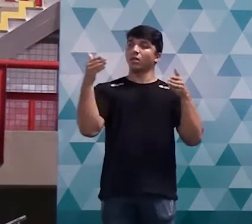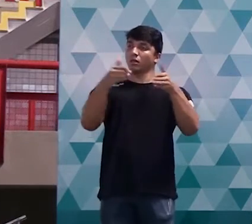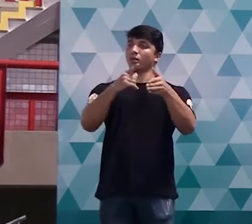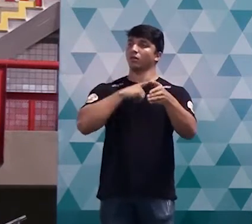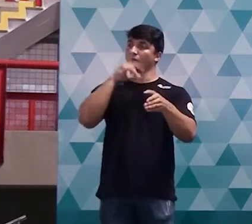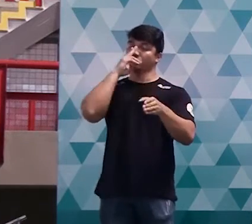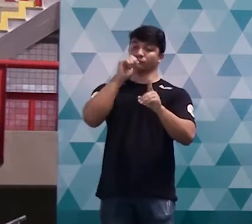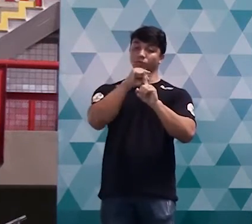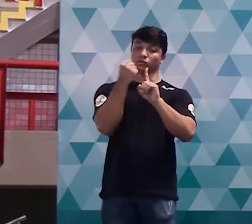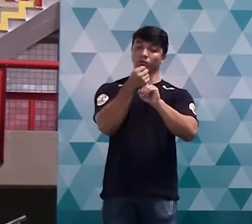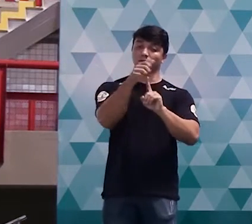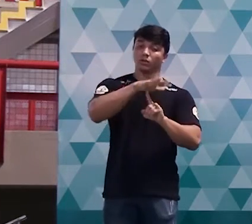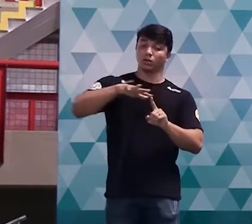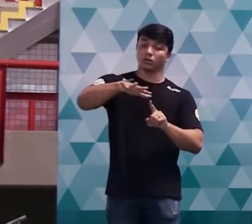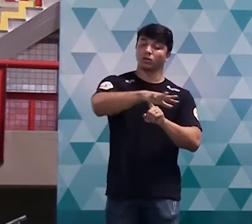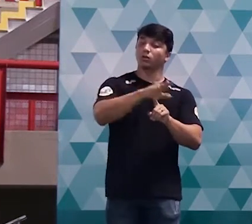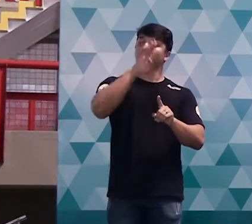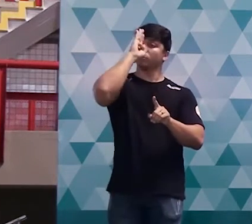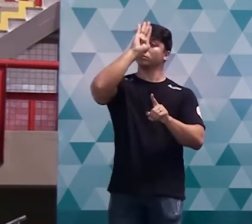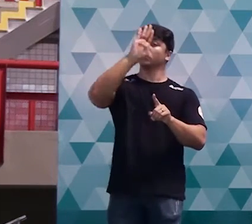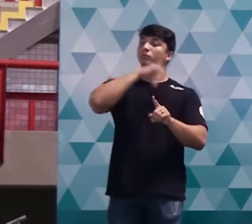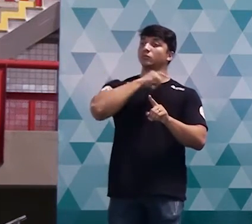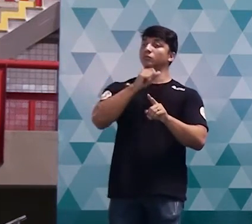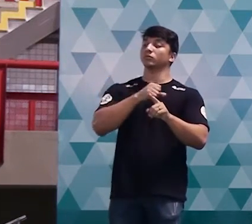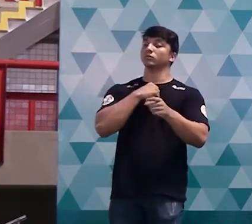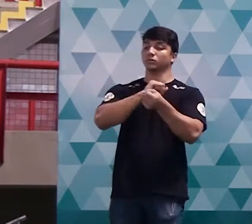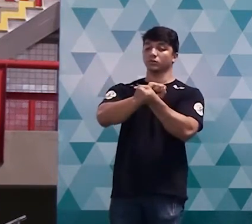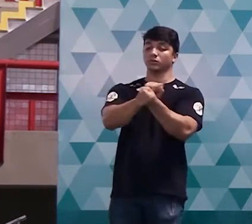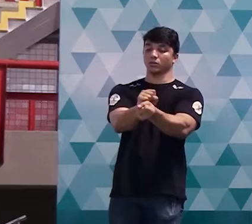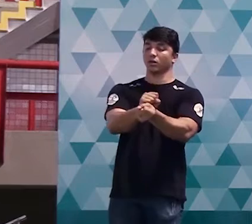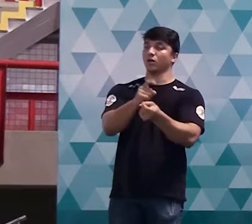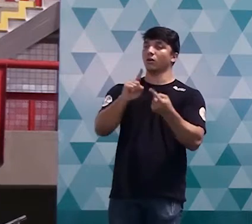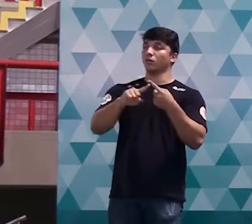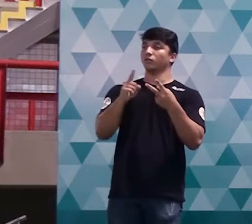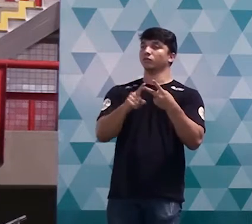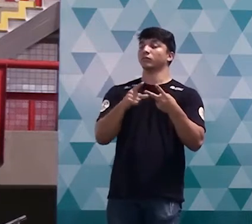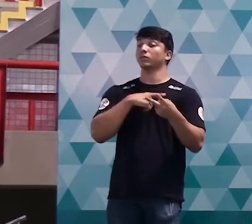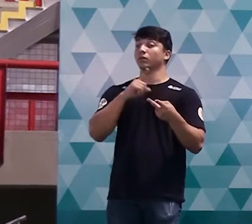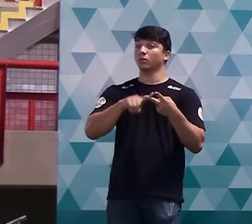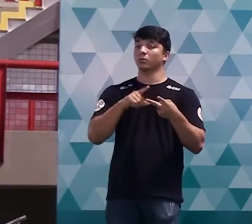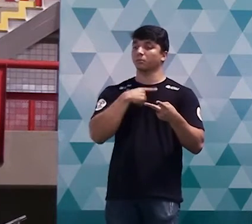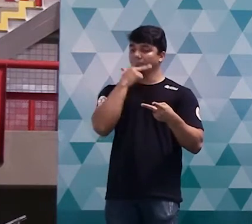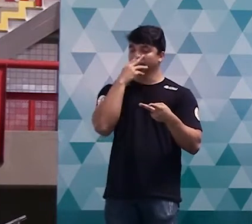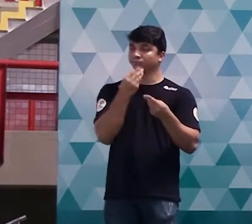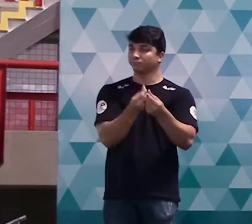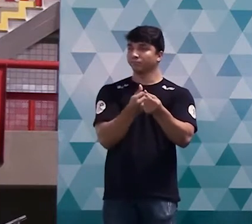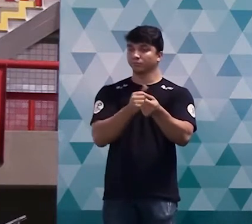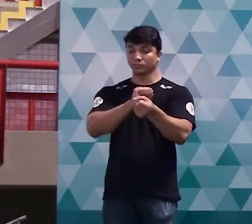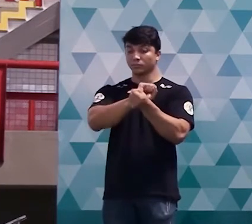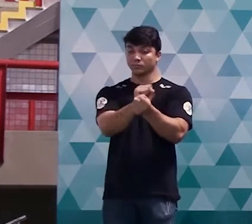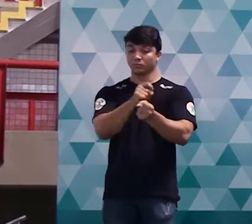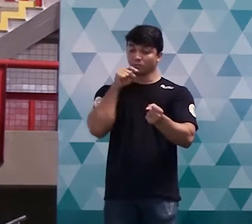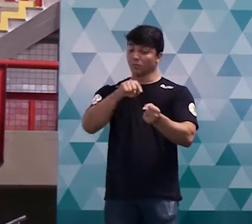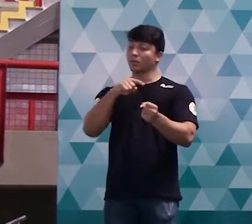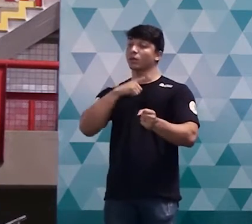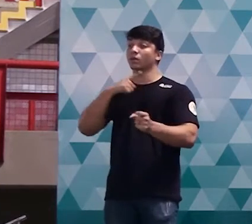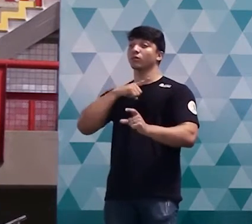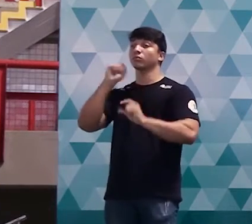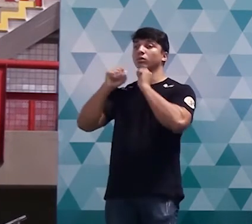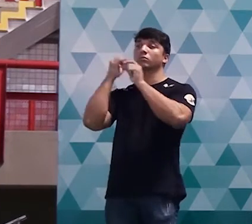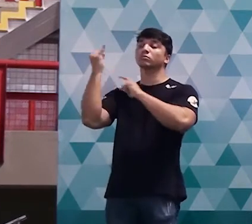e nós vamos ver que a nossa sociedade ela se fundamenta essencialmente numa mão de obra escrava. E essa mão de obra escrava, ela